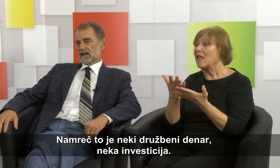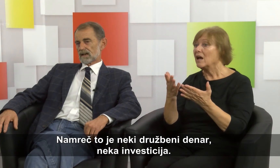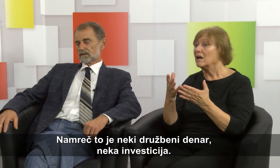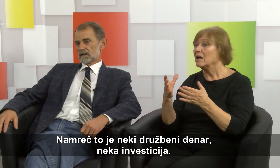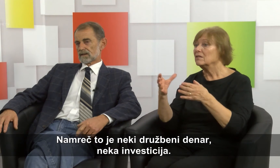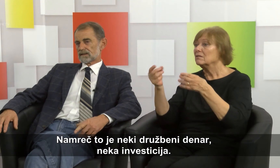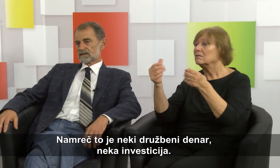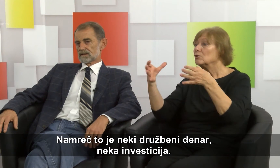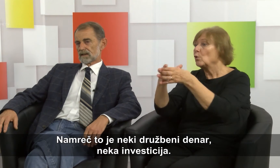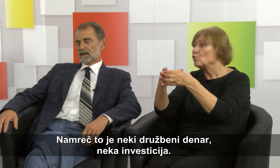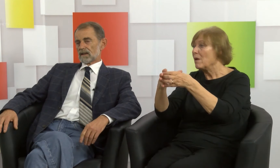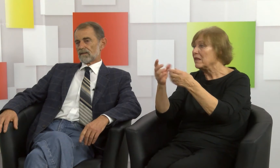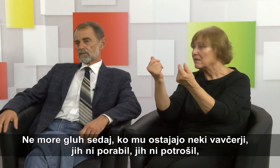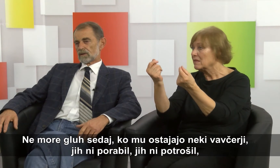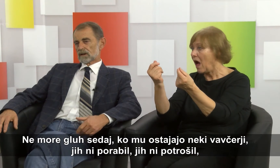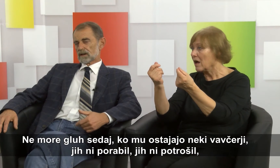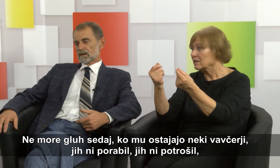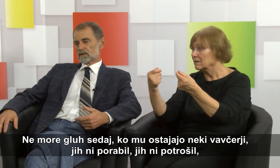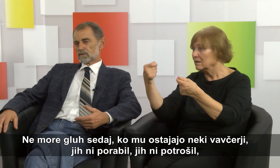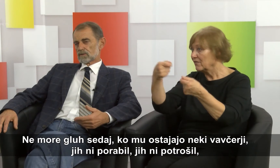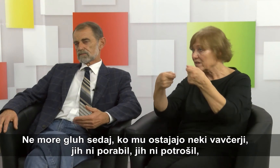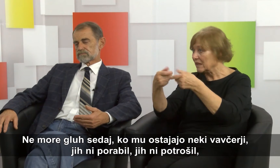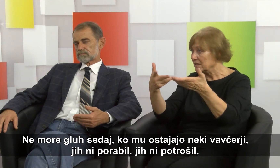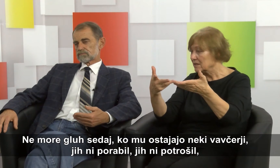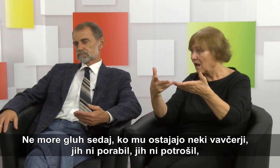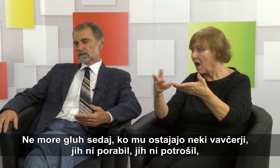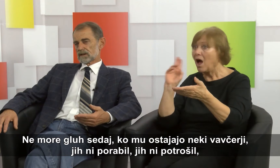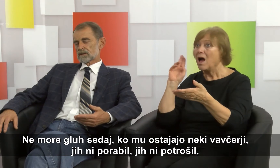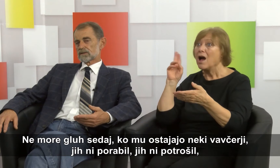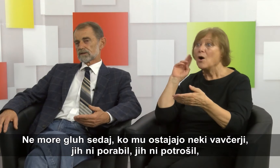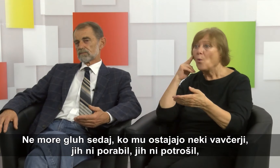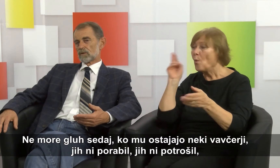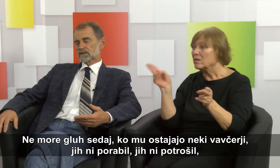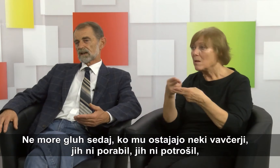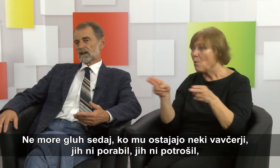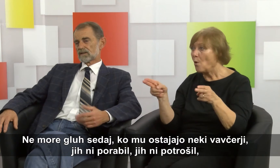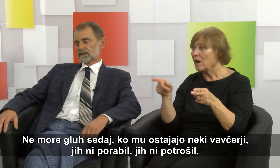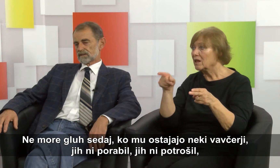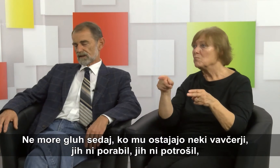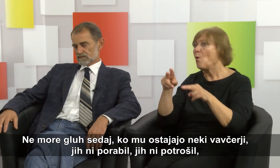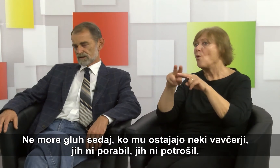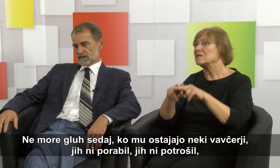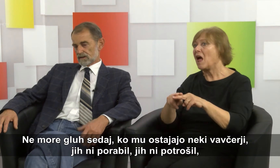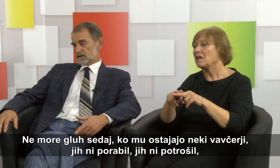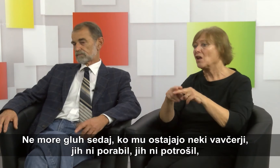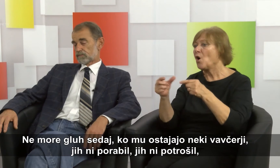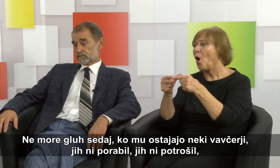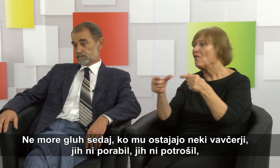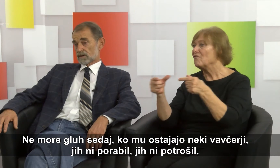denar, neka investicija, ne more gluh, zdaj, ki mu ostajajo neki voucheri, jih ni